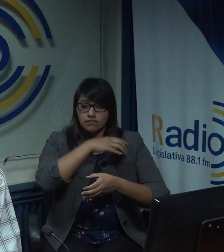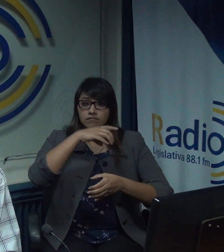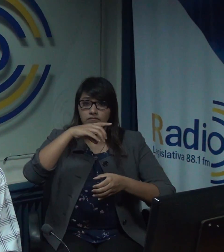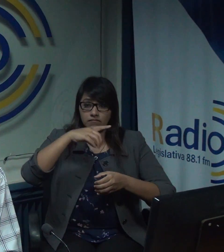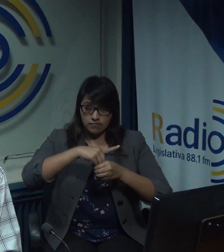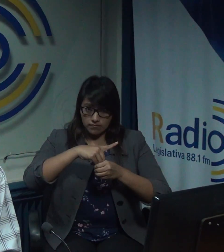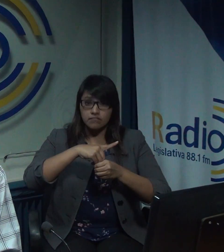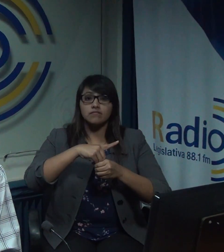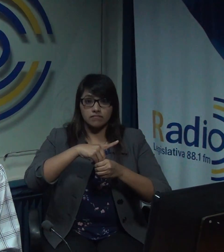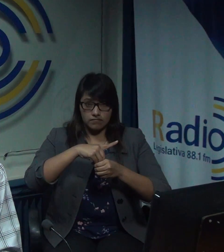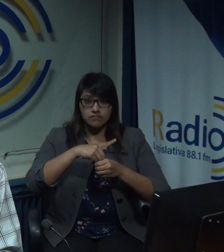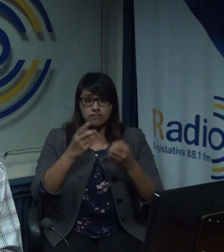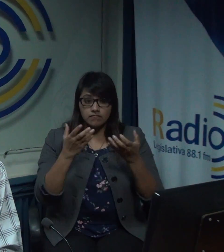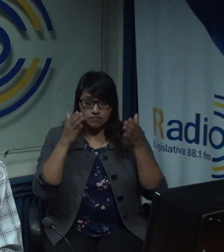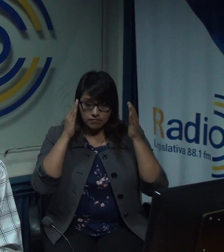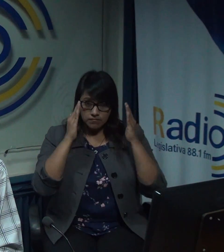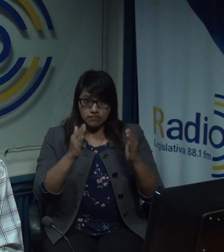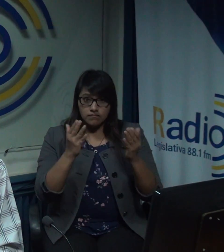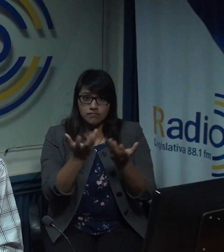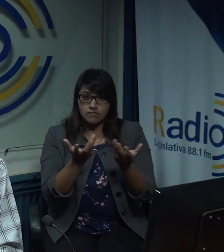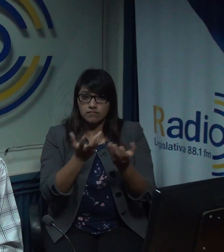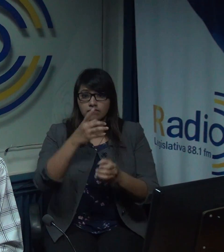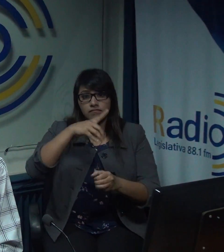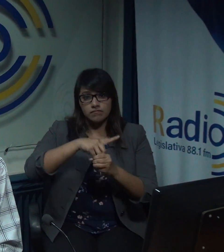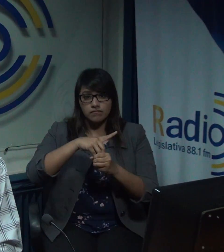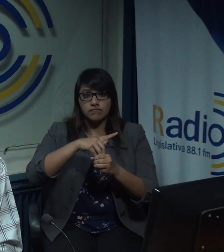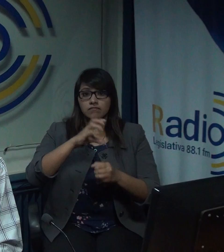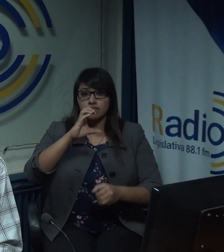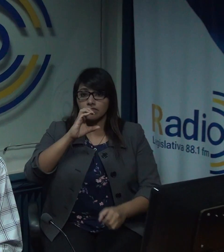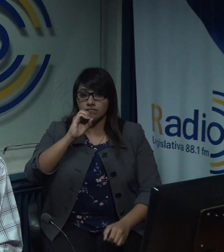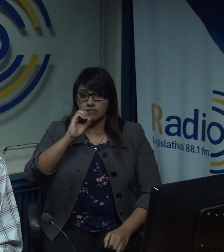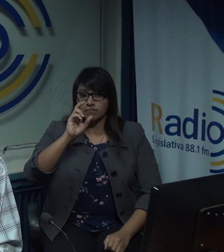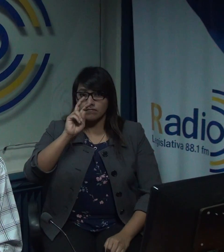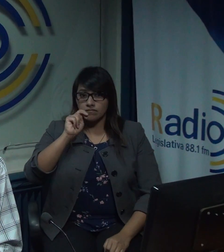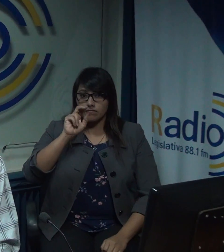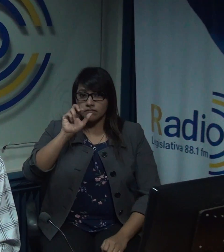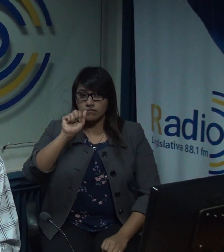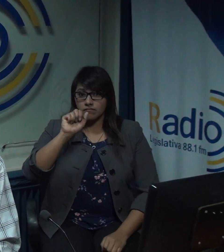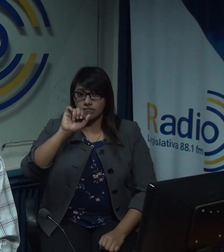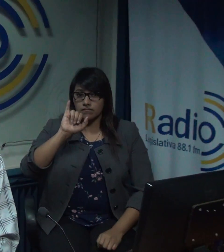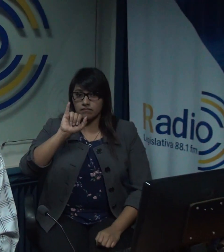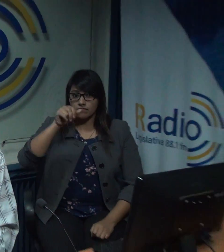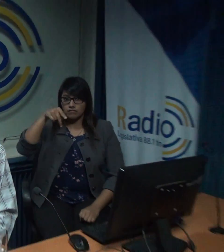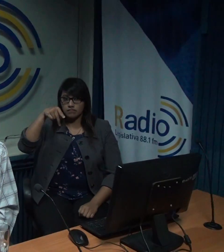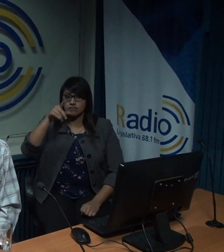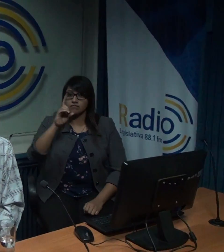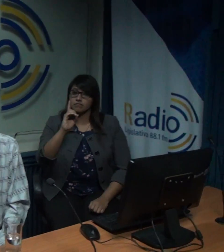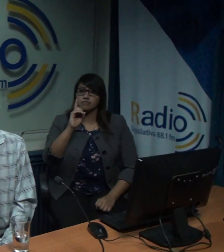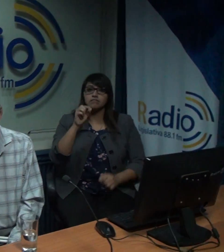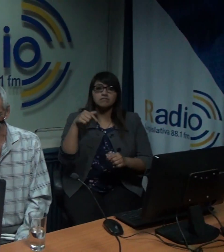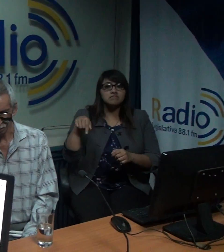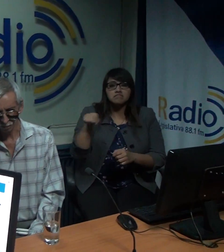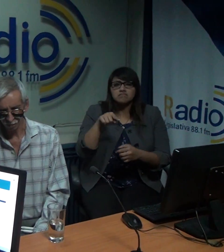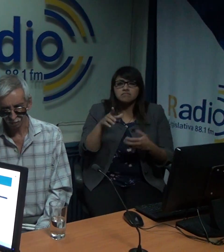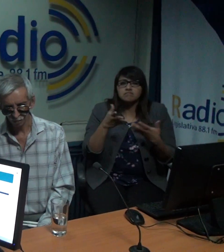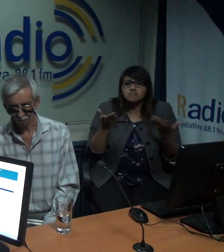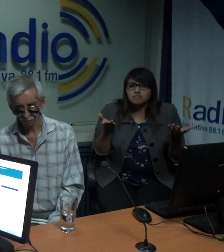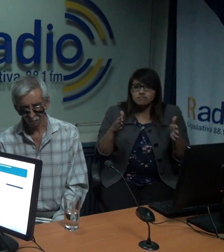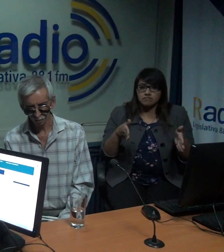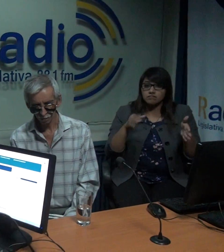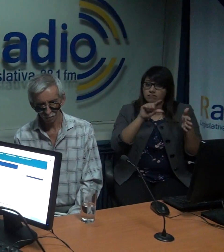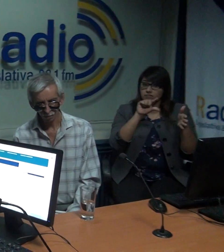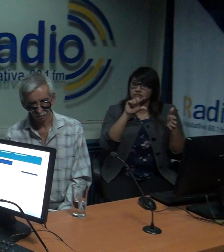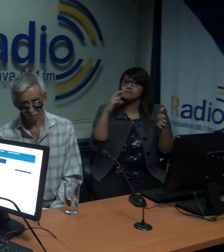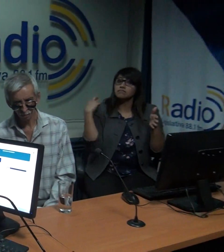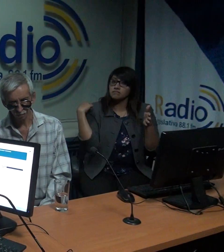Integral a la Persona con Discapacidad, por sus siglas CONA-IPD, ese es el que se encarga en promover y es el